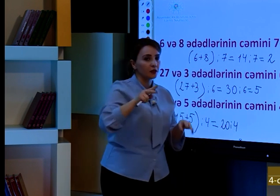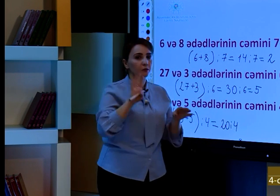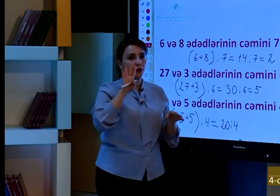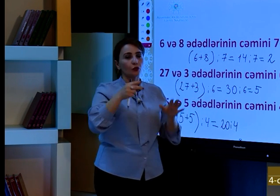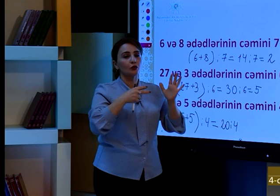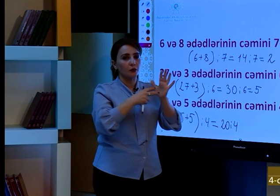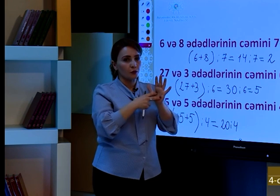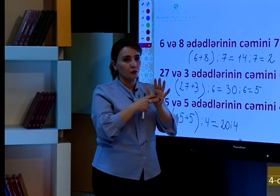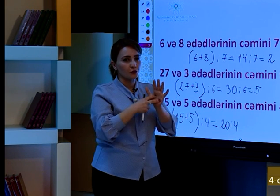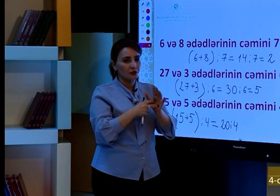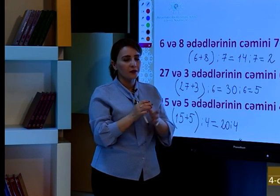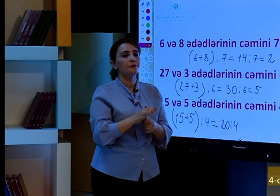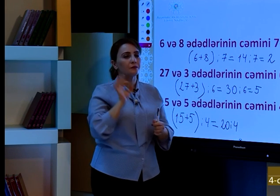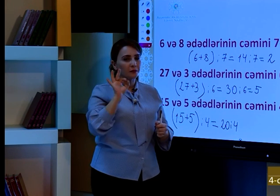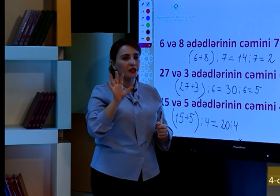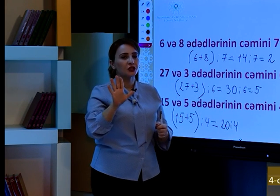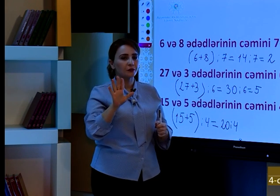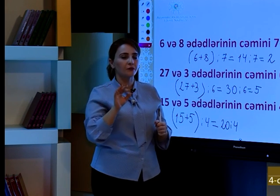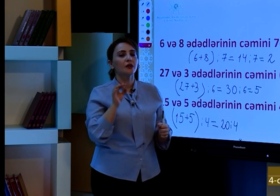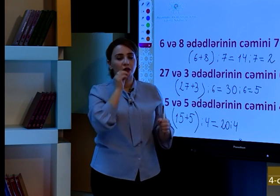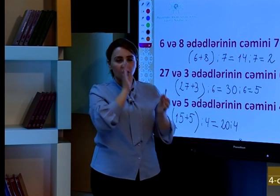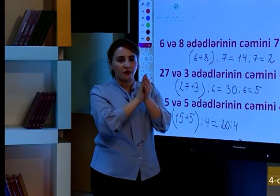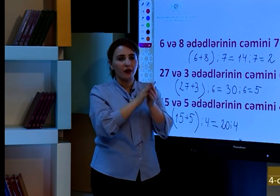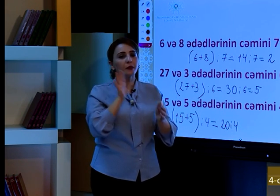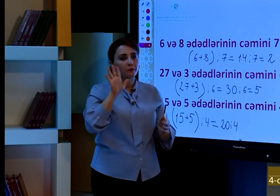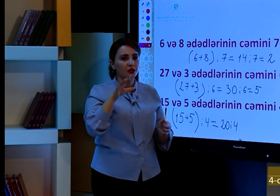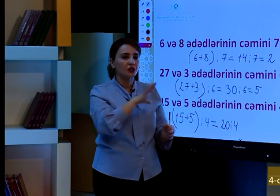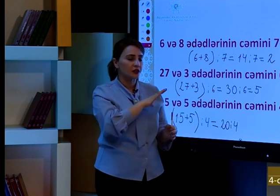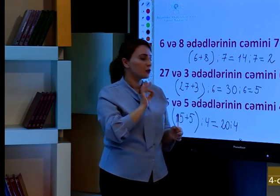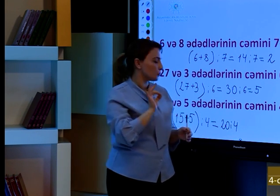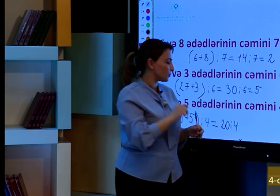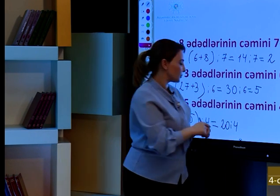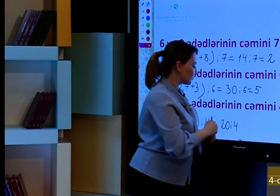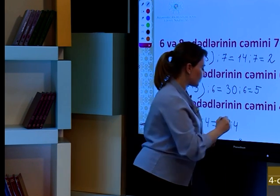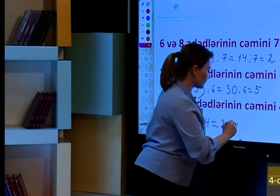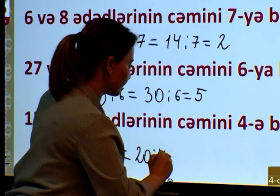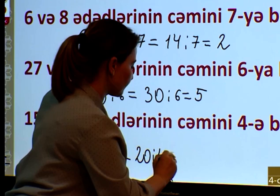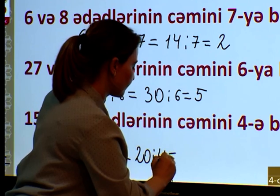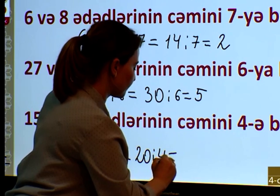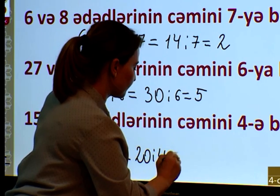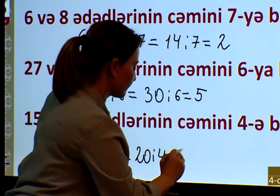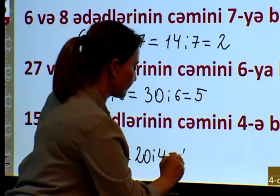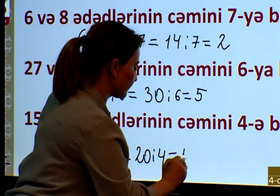20-ni 4-ə böldükdə 5. Cavab 5 edir. Düzdür.